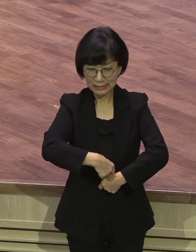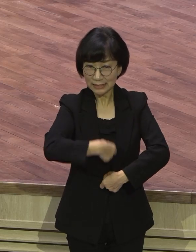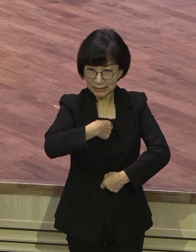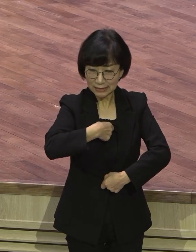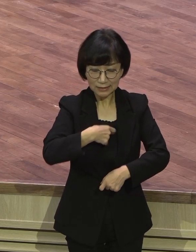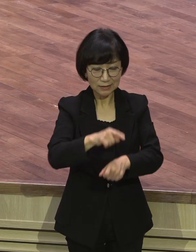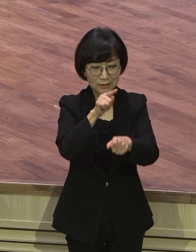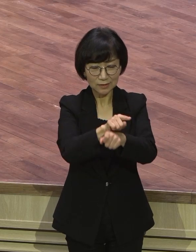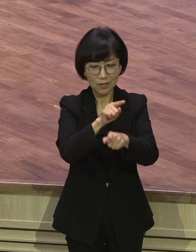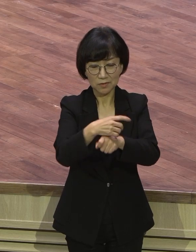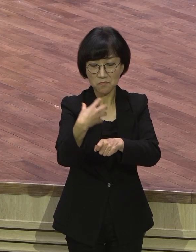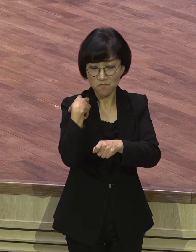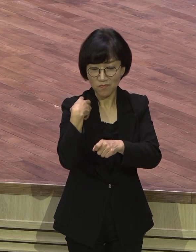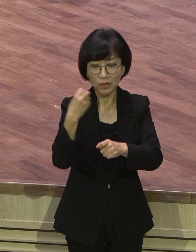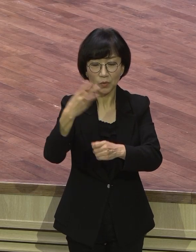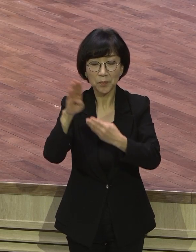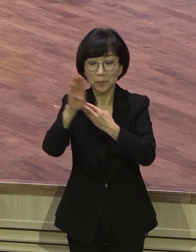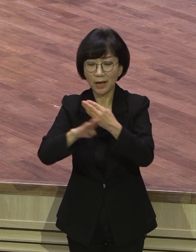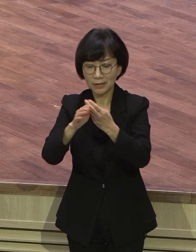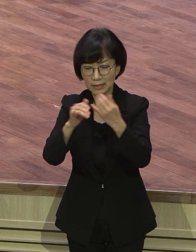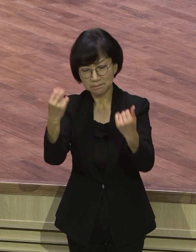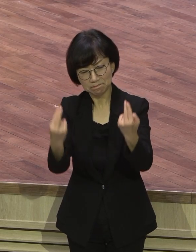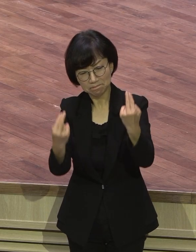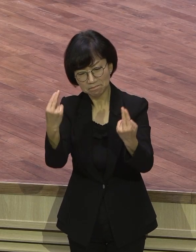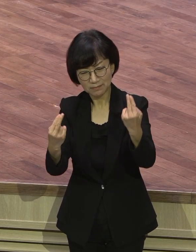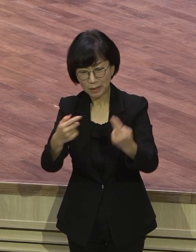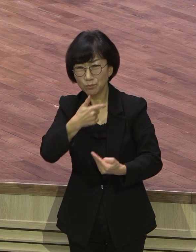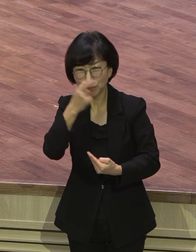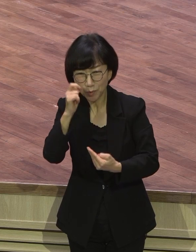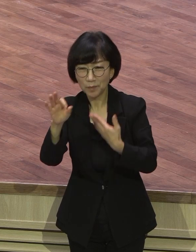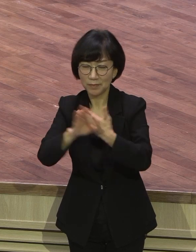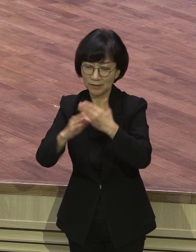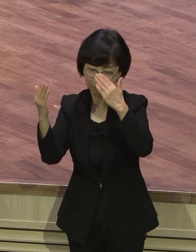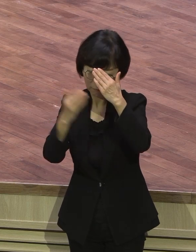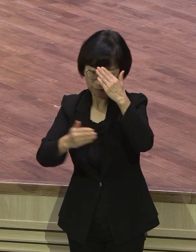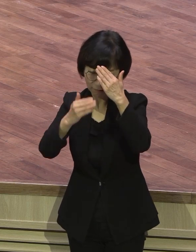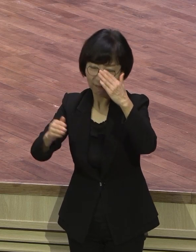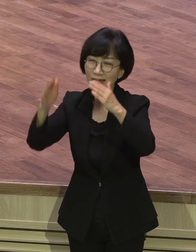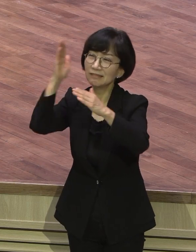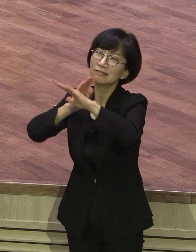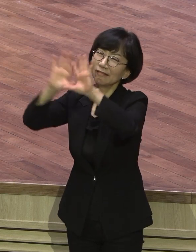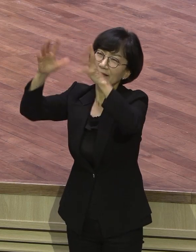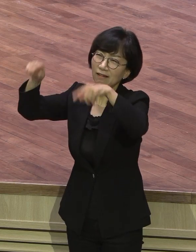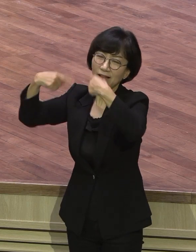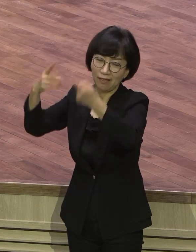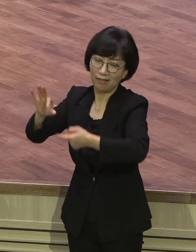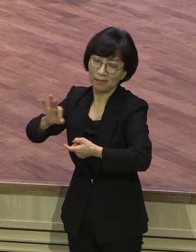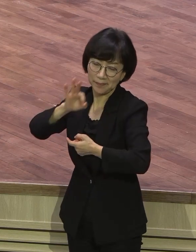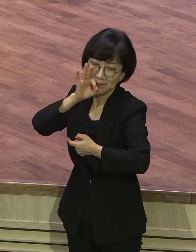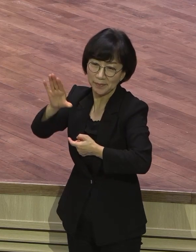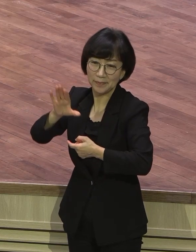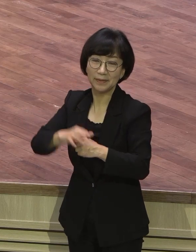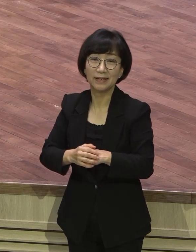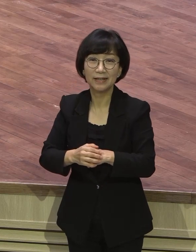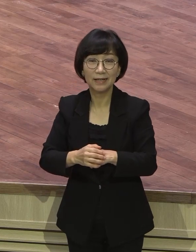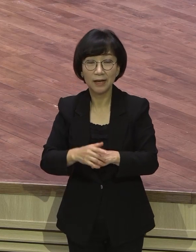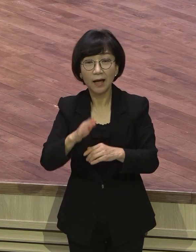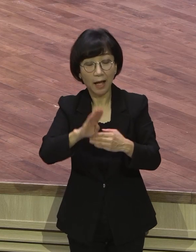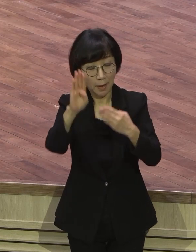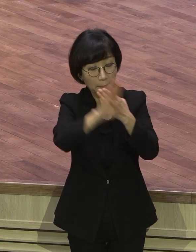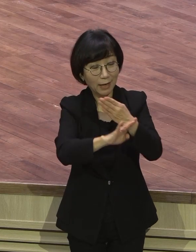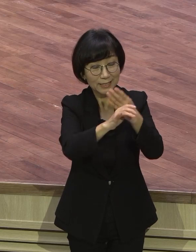세계관과 바리세인보다 더 낫지 못하면 결코 천국에 들어가지 못하리라. 바리세인들과